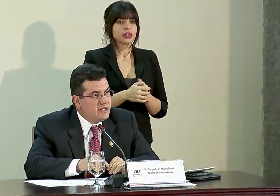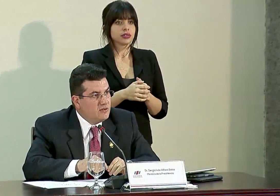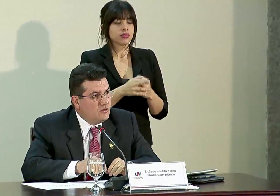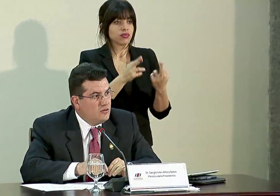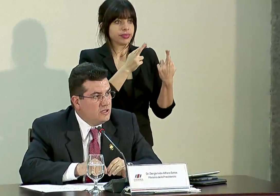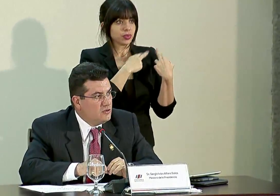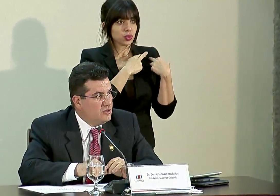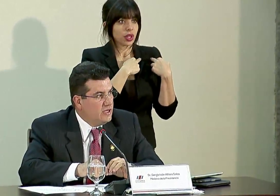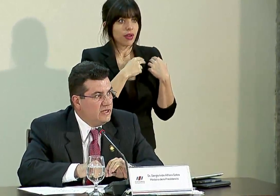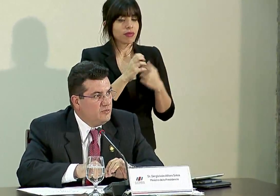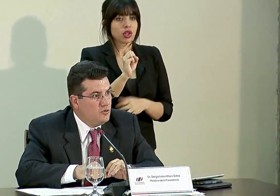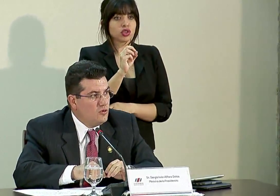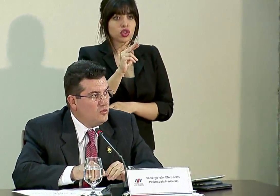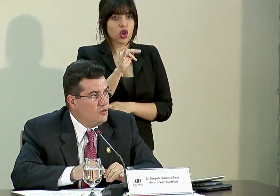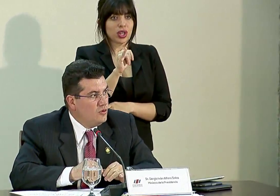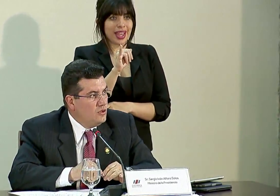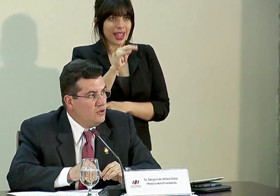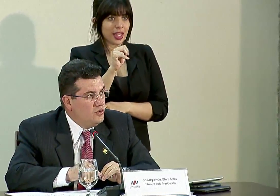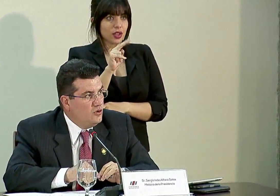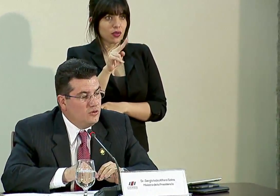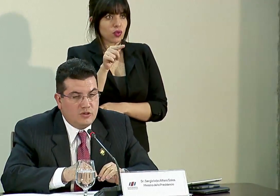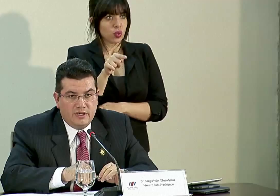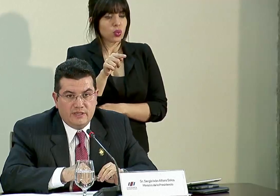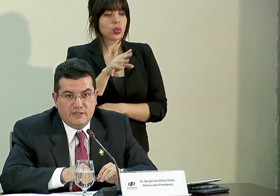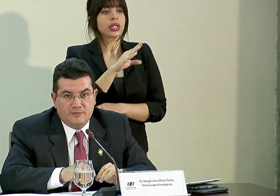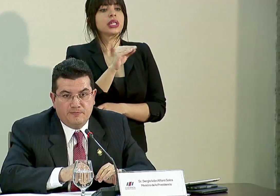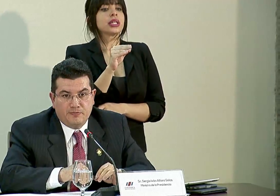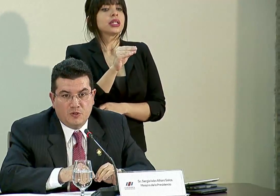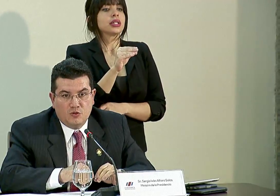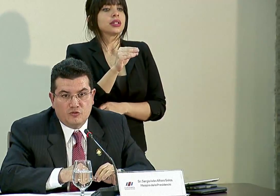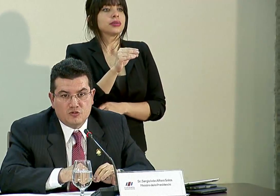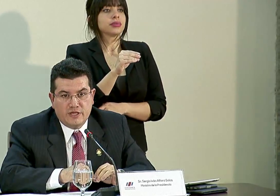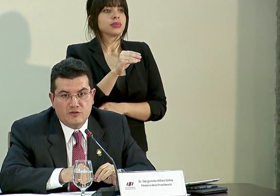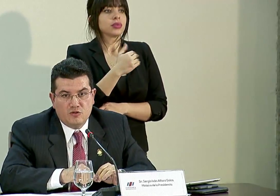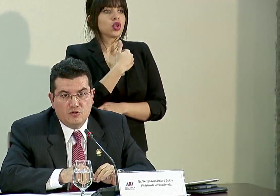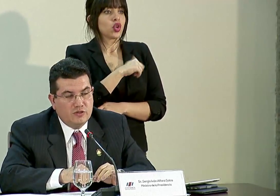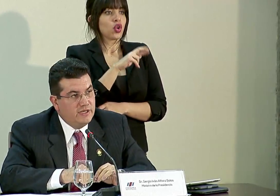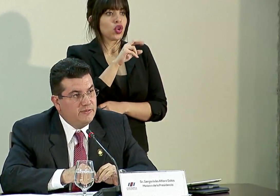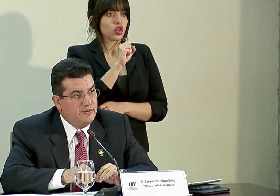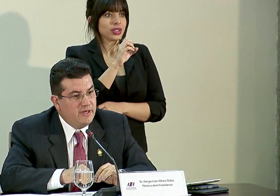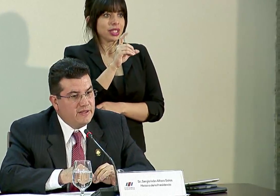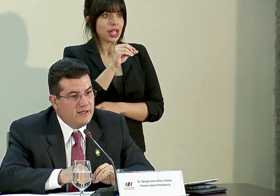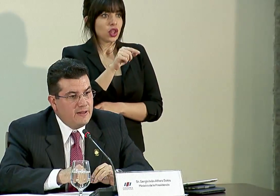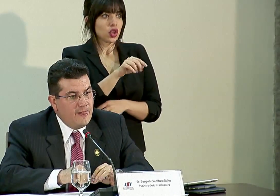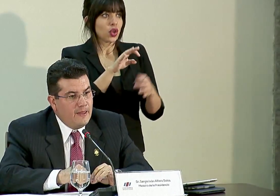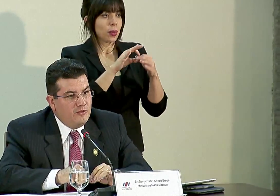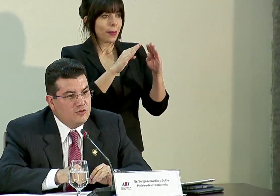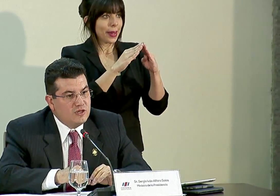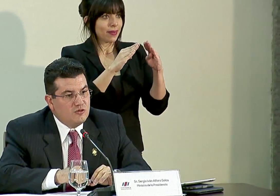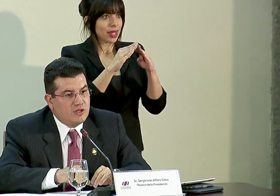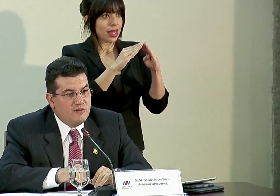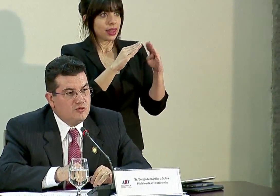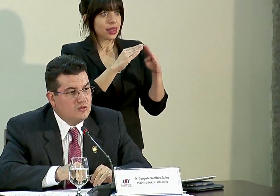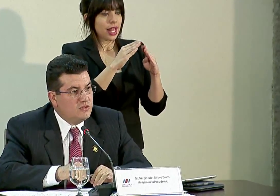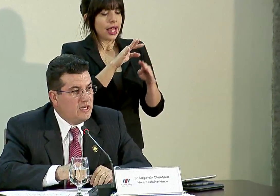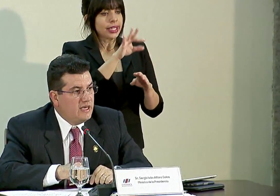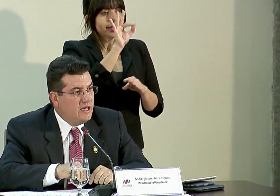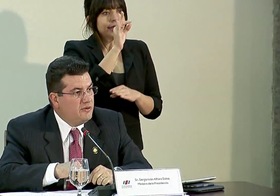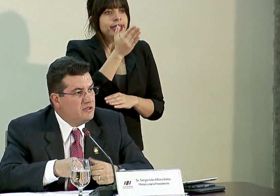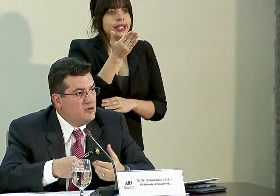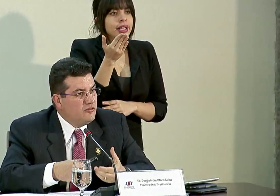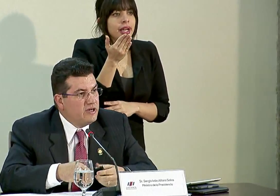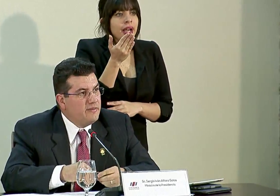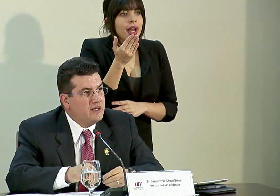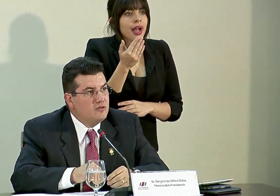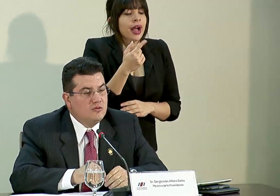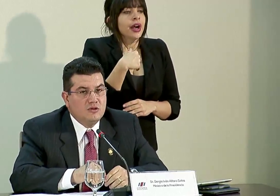correspondientes tanto doña Sonia de Limbu como don Rosendo de Vivienda nos encontramos que